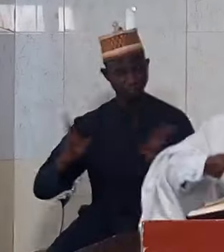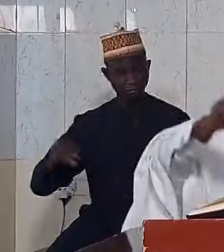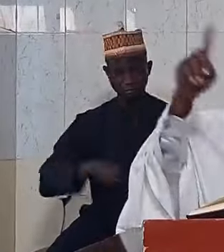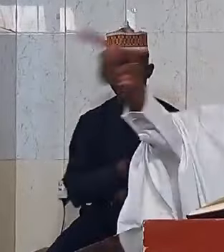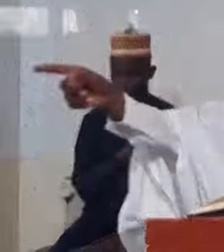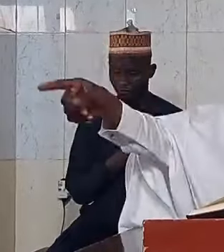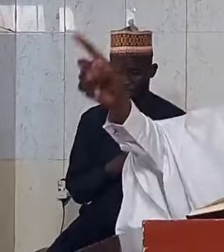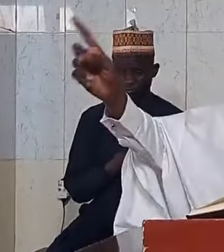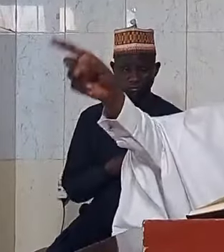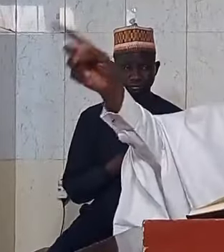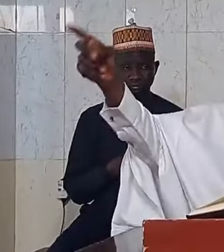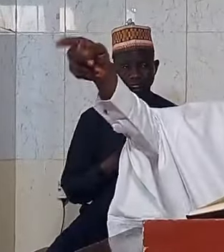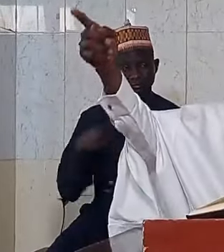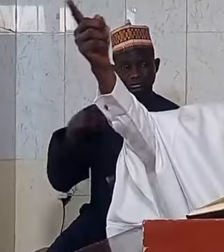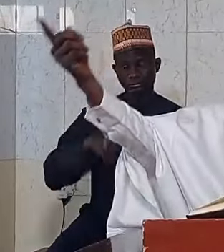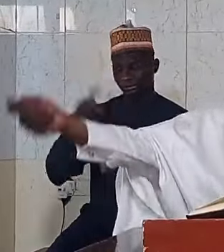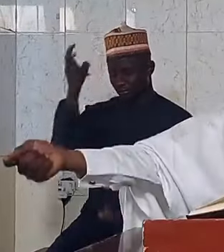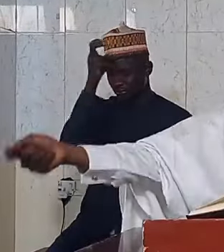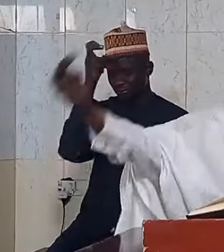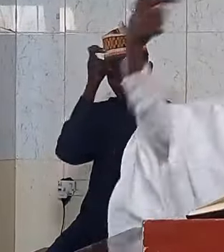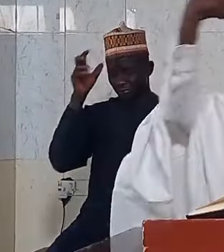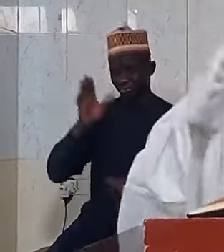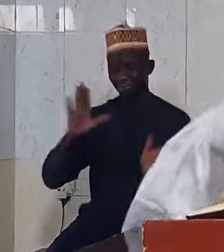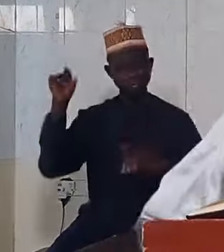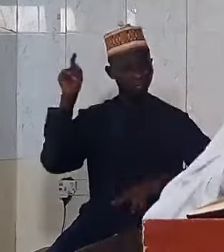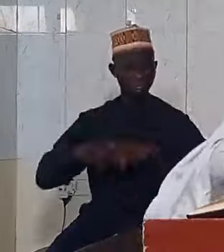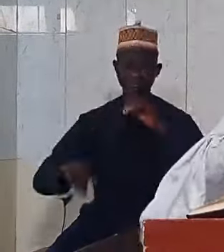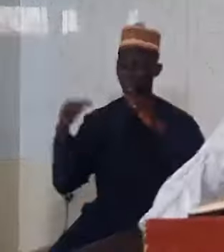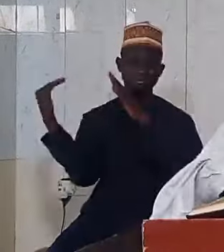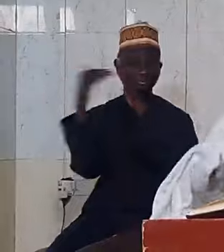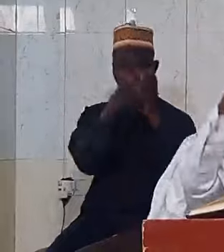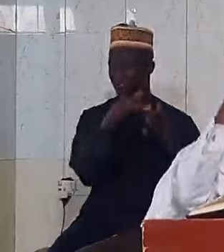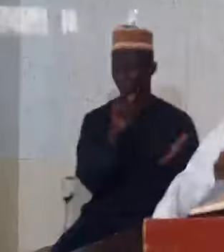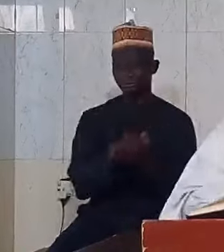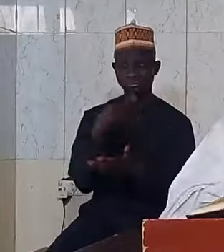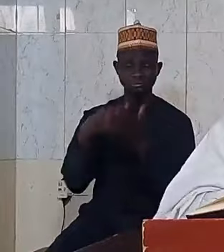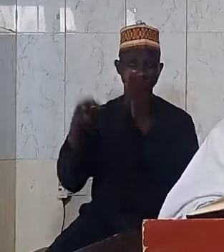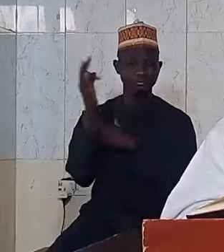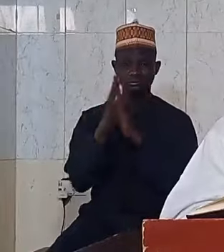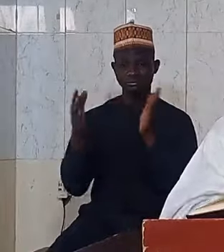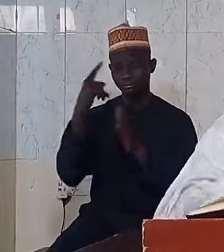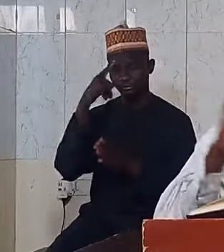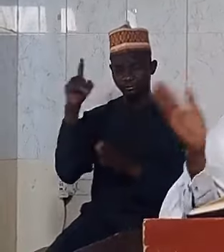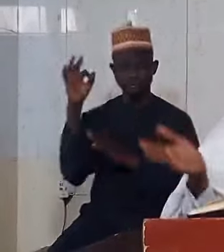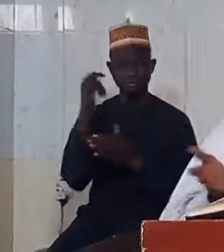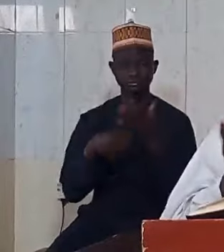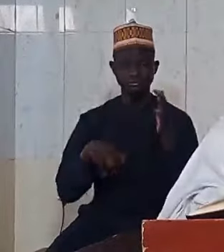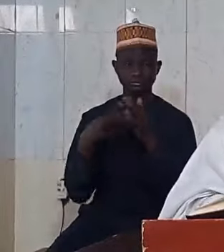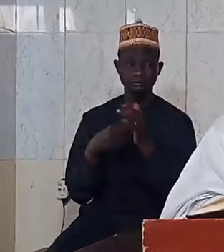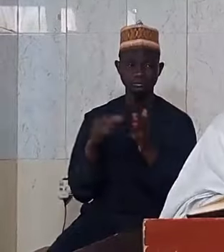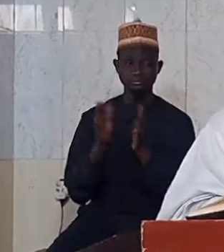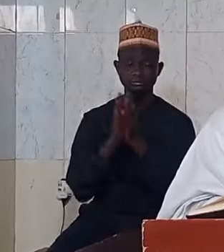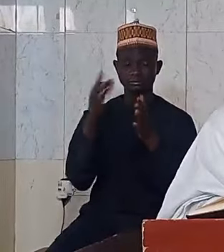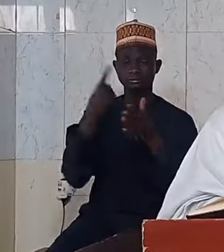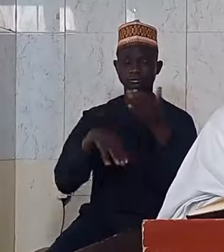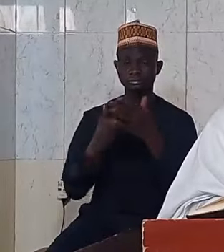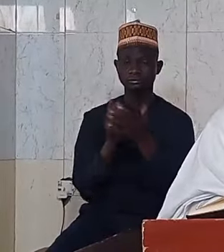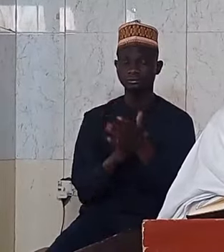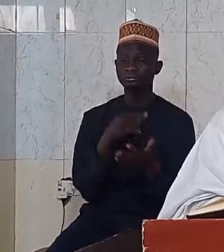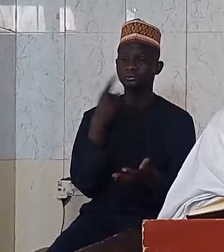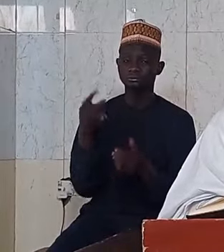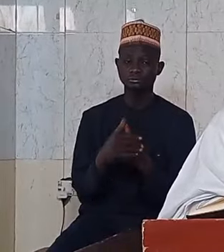to wannan makircin na shedan ba zai iya tinkarar wannan kintsin na Allah ba wannan shine abin kule abinda malam ya